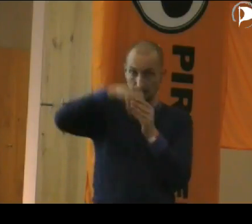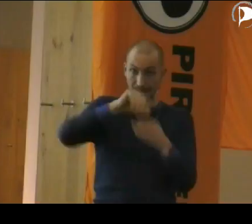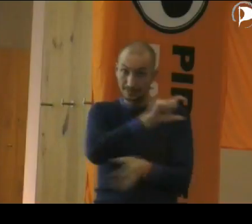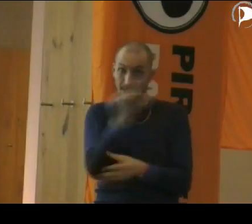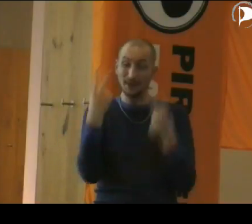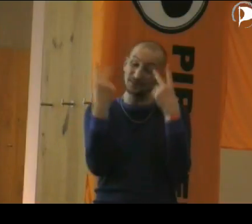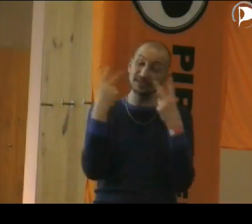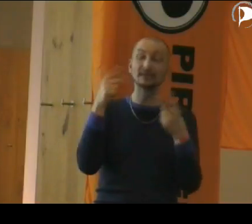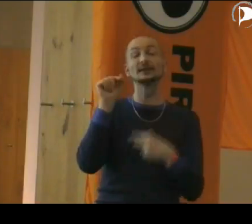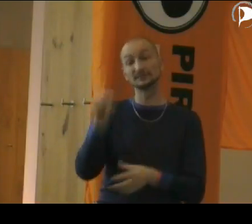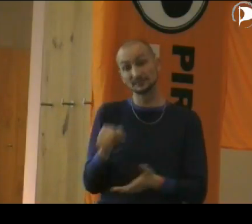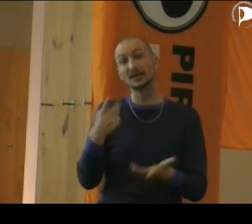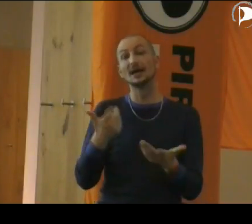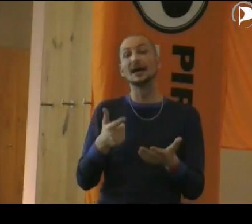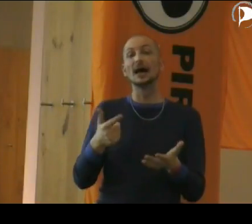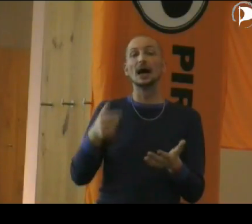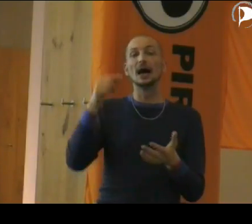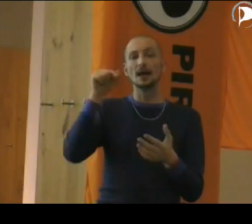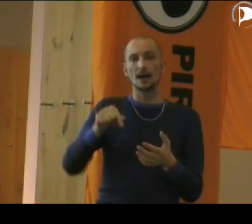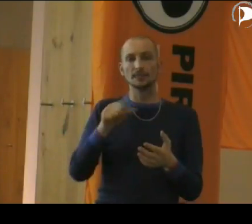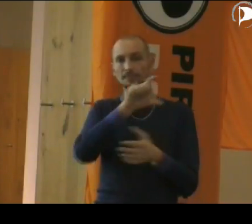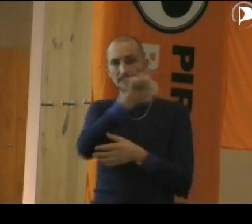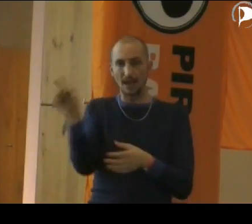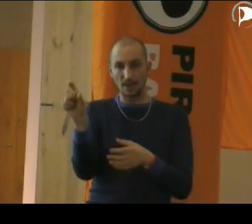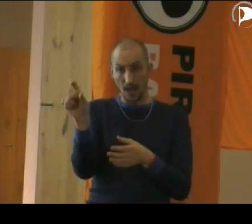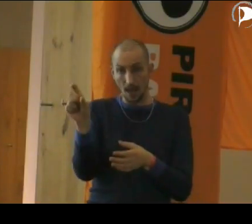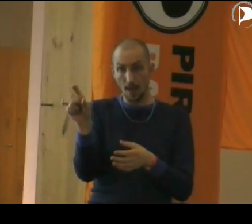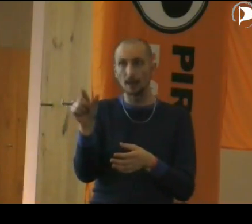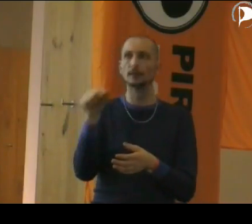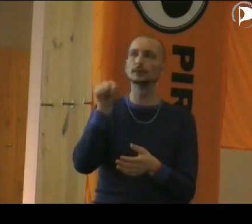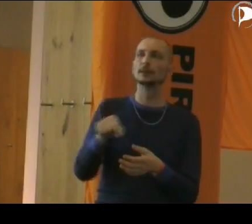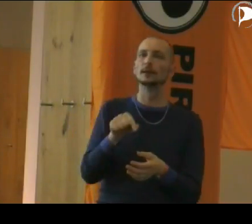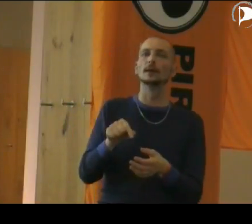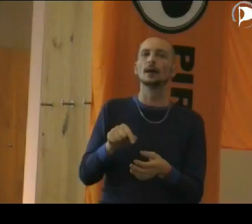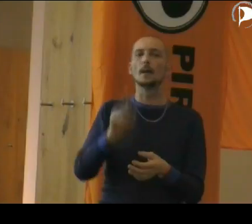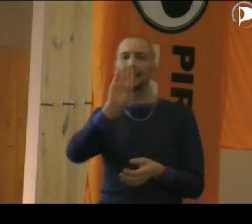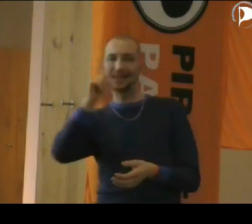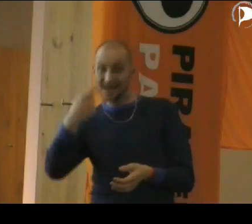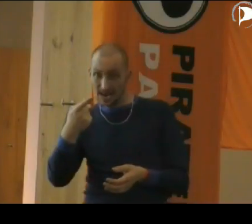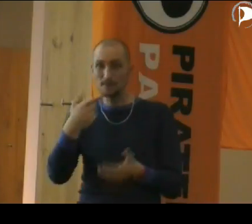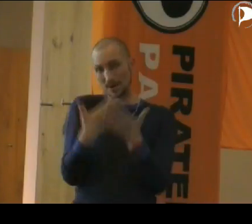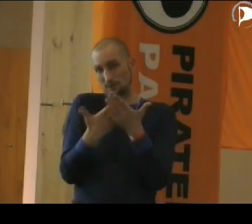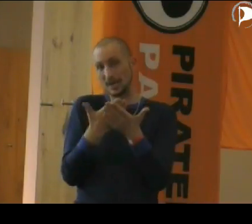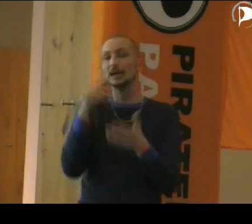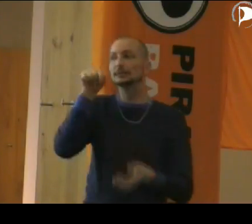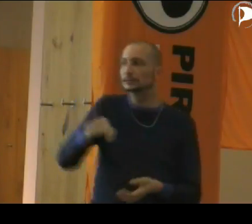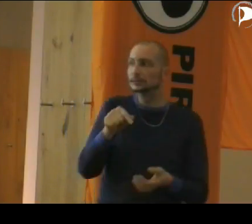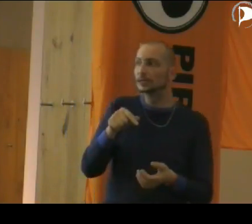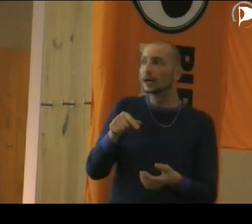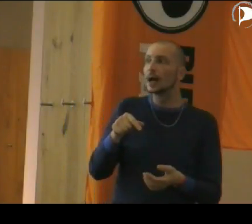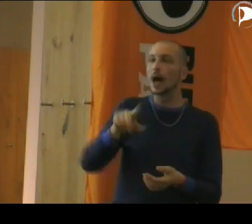wichtig wir wollen unsere kernthemen umsätzen ein thema wbg ist schon gut aber durch den halben